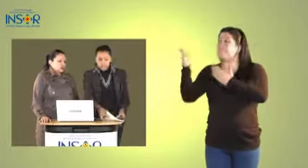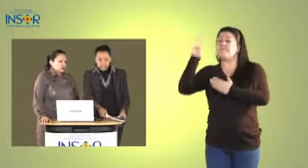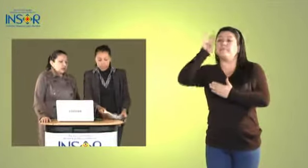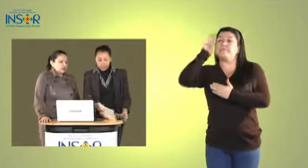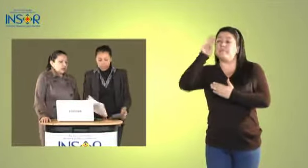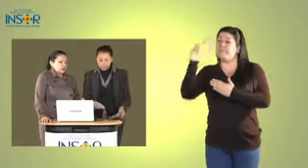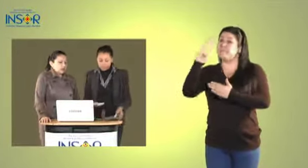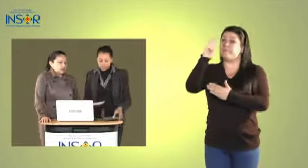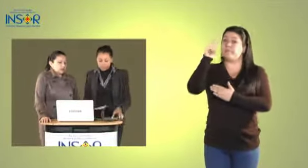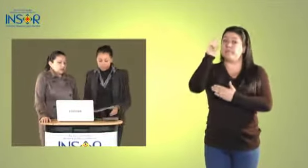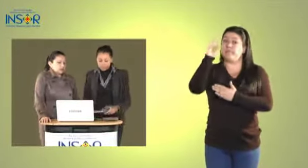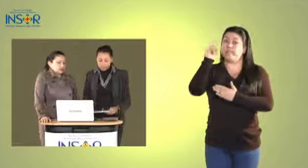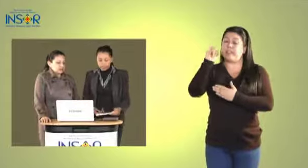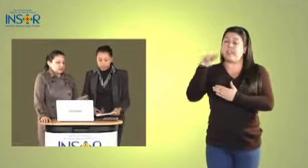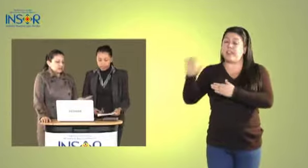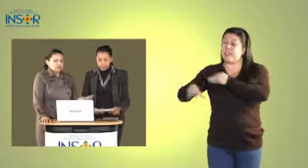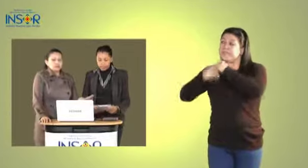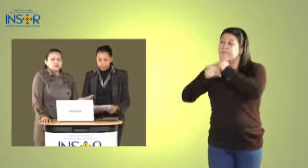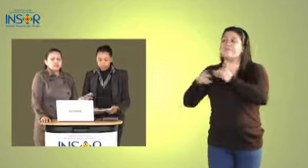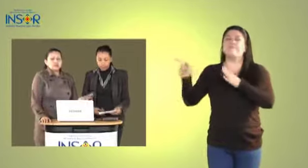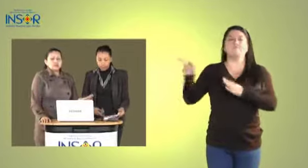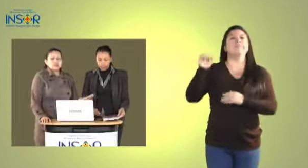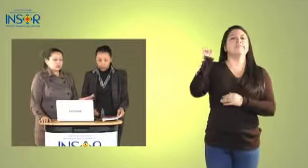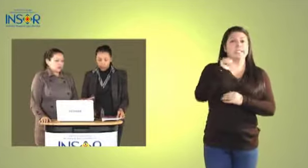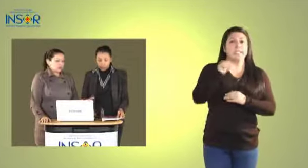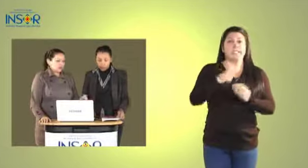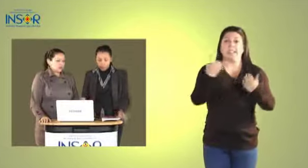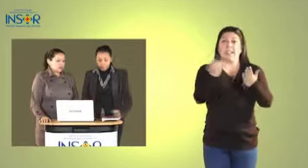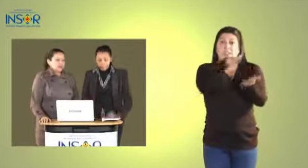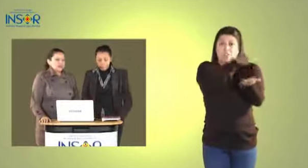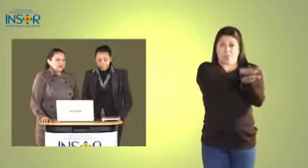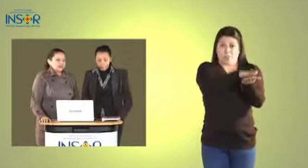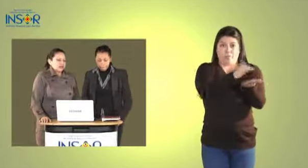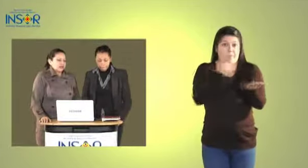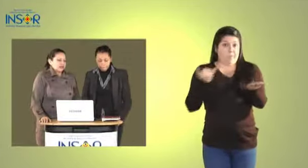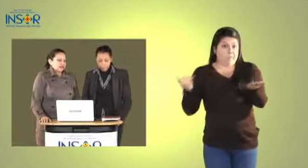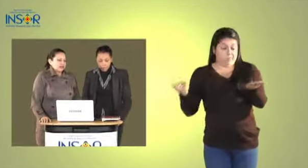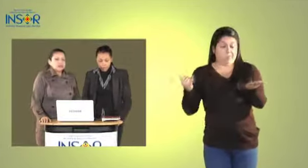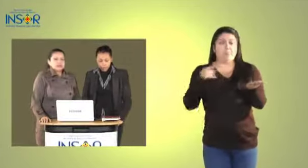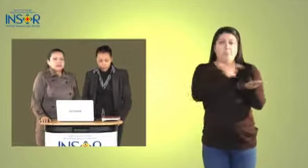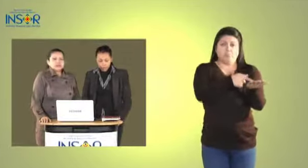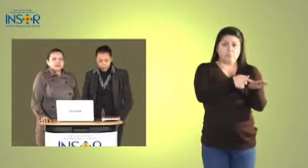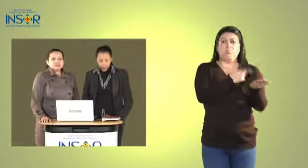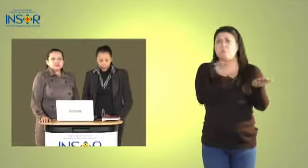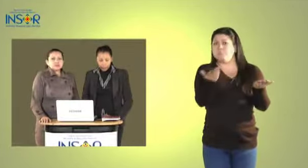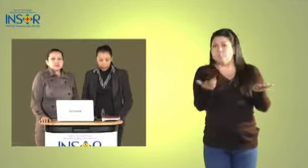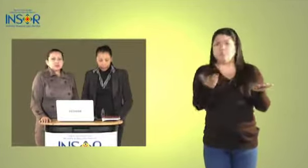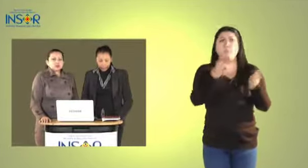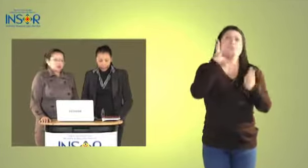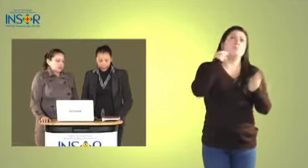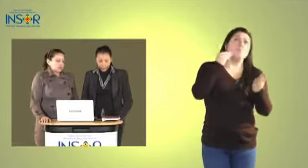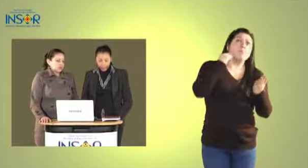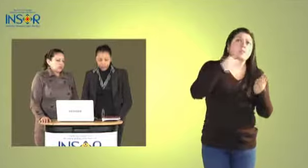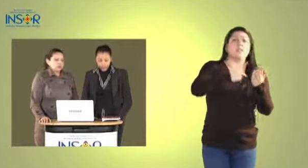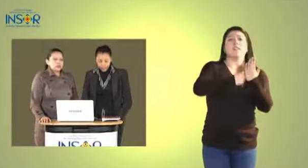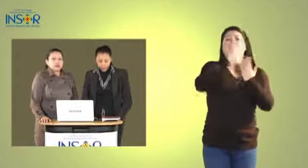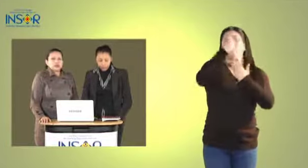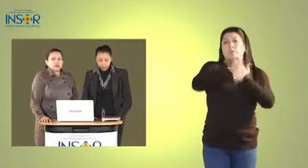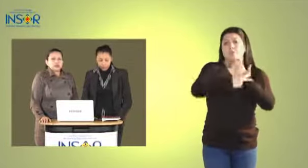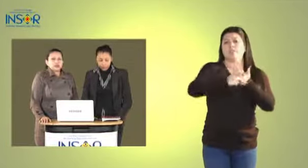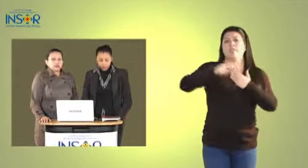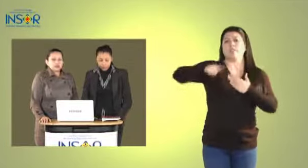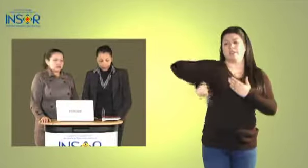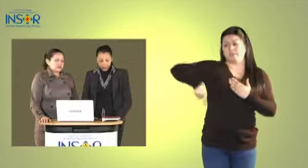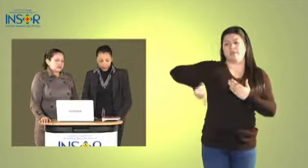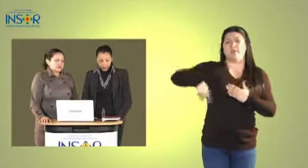todo el trabajo que está plasmado en estos documentos sale de la propuesta de la experiencia del proyecto educativo bilingüe y